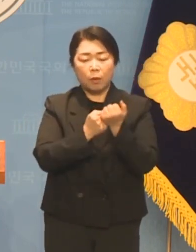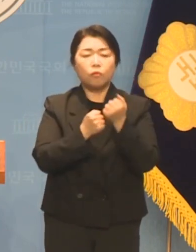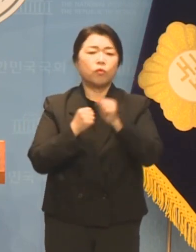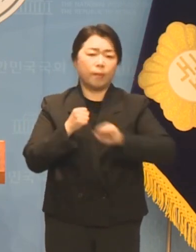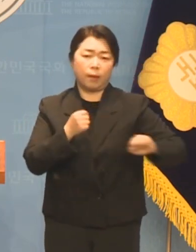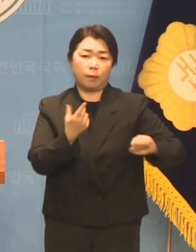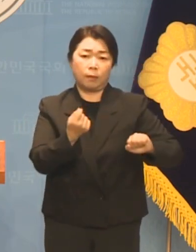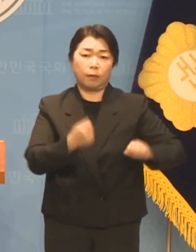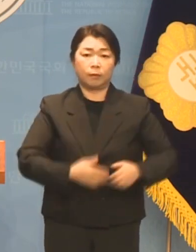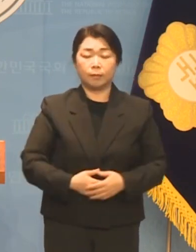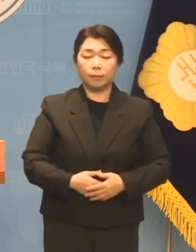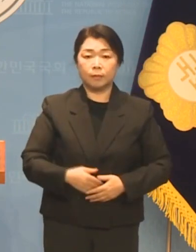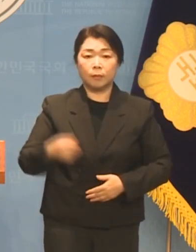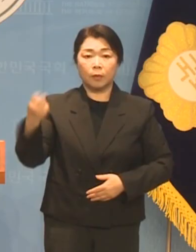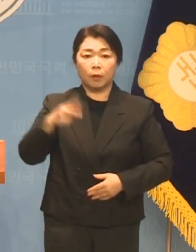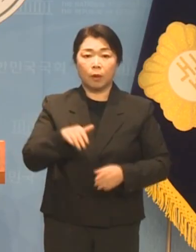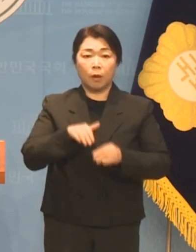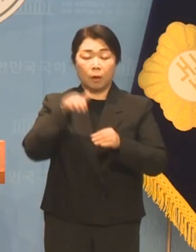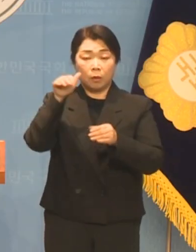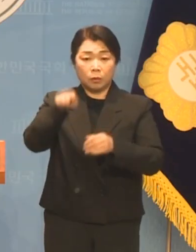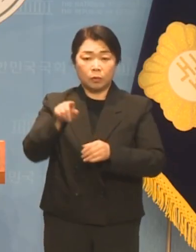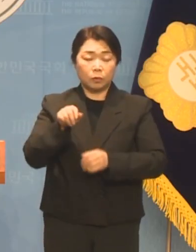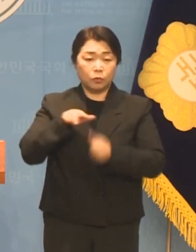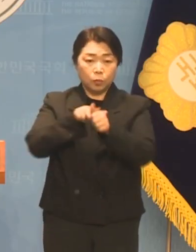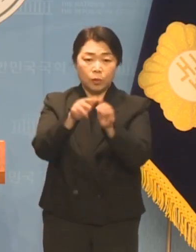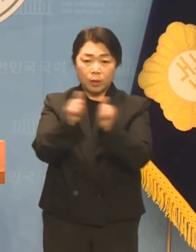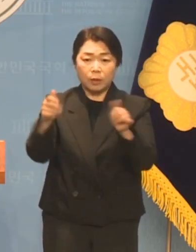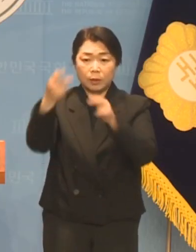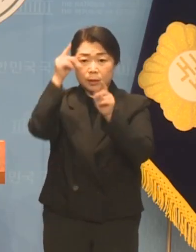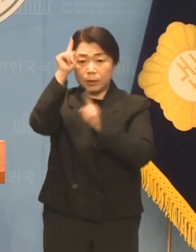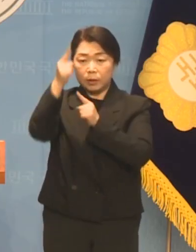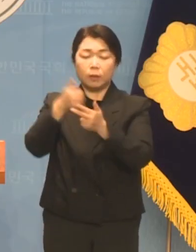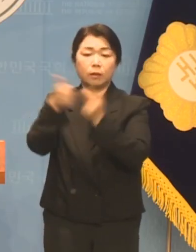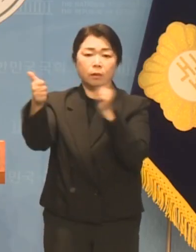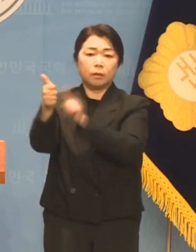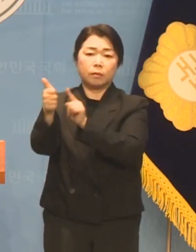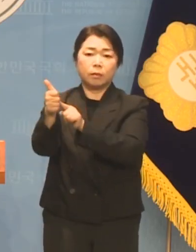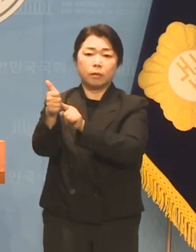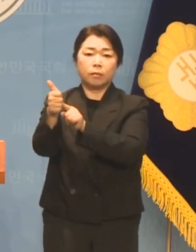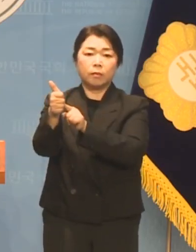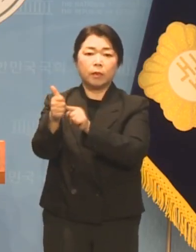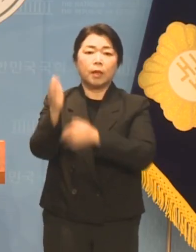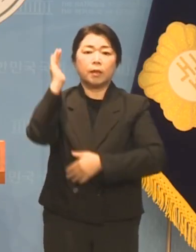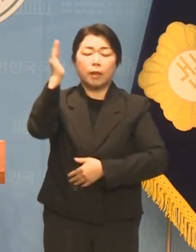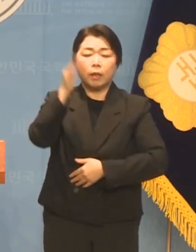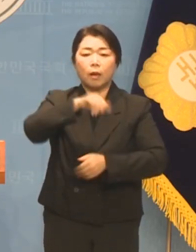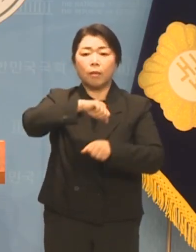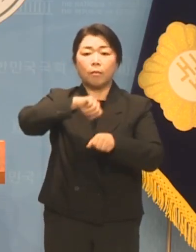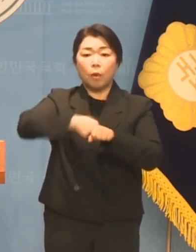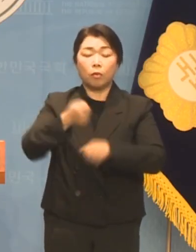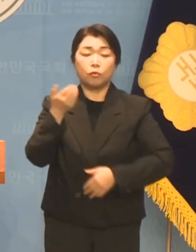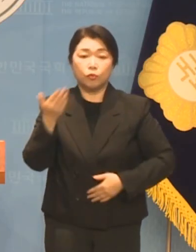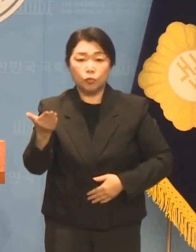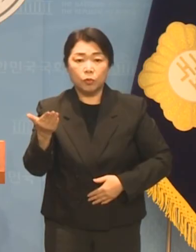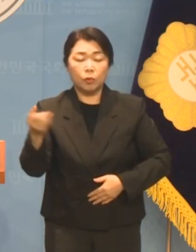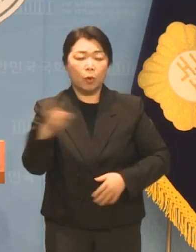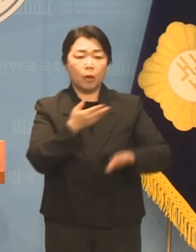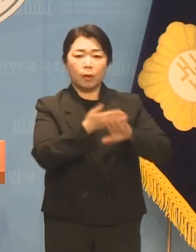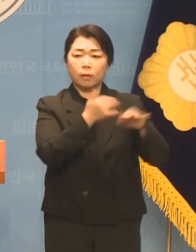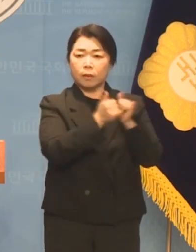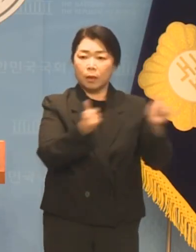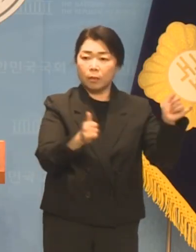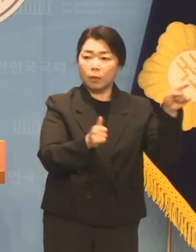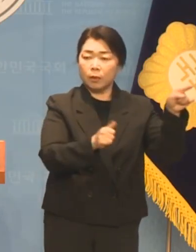후보자의 행위에 관한 발언만 처벌 대상이 되고 제3자의 행위에 관한 발언은 처벌 대상이 되지